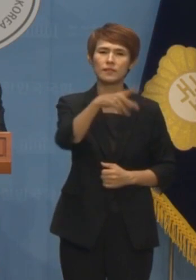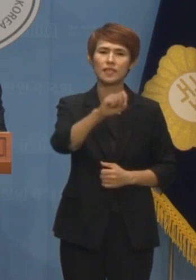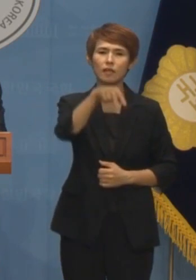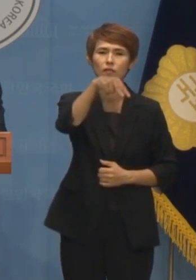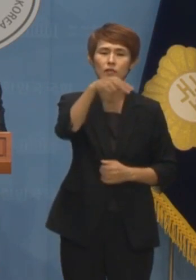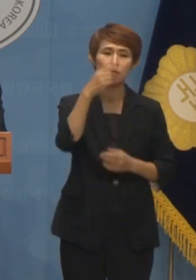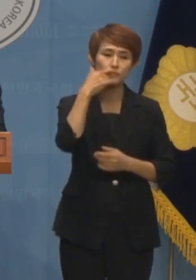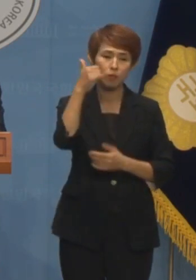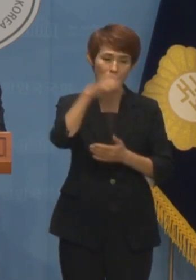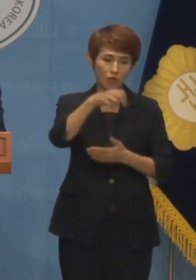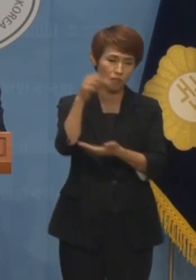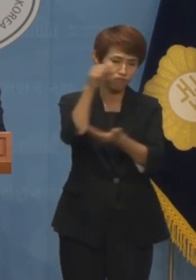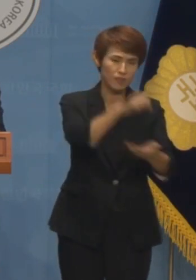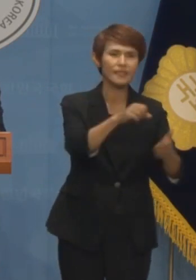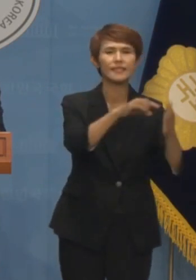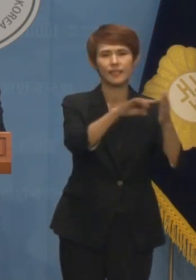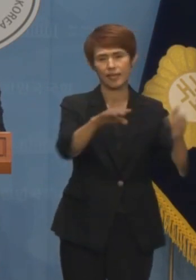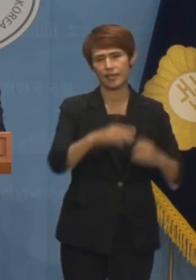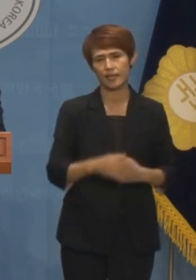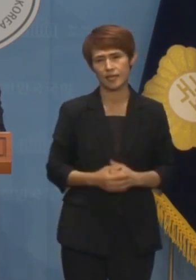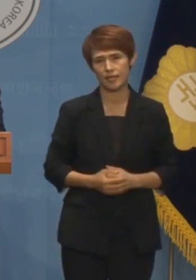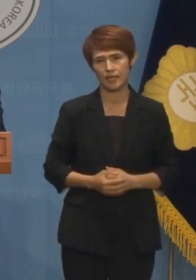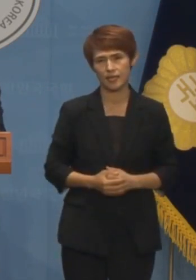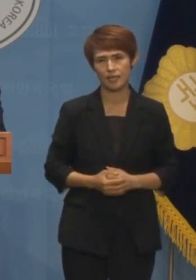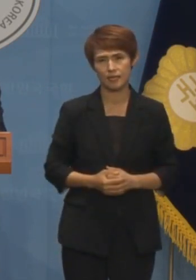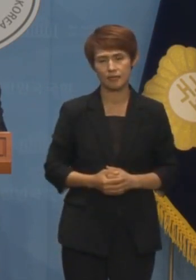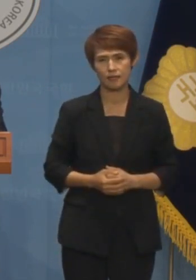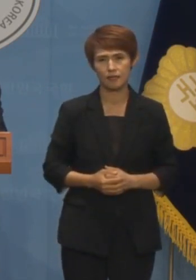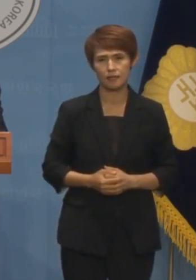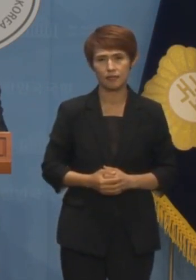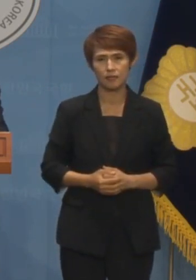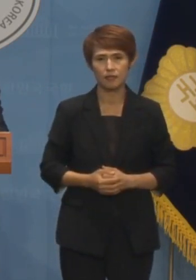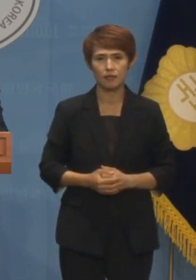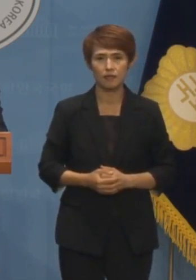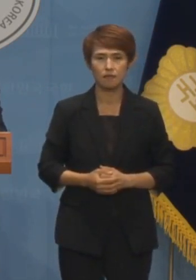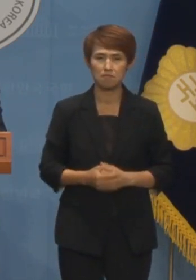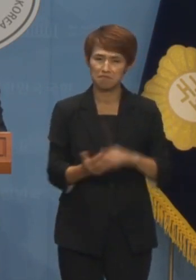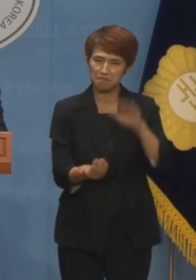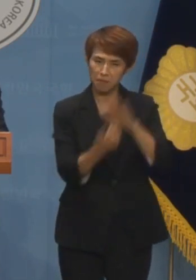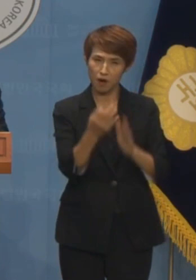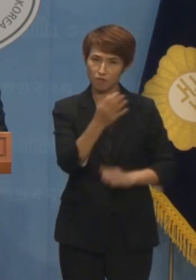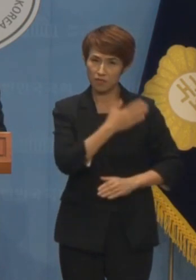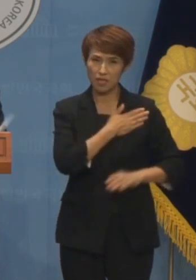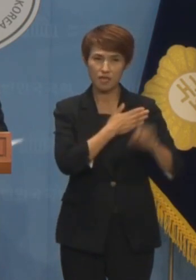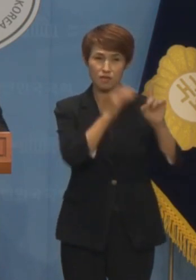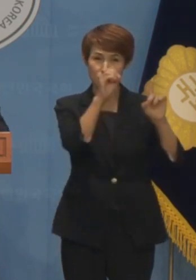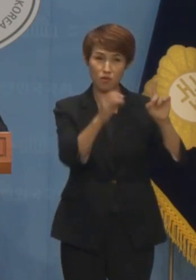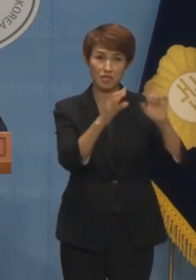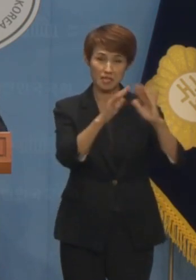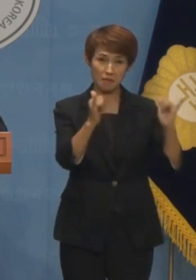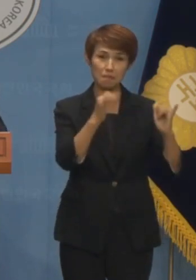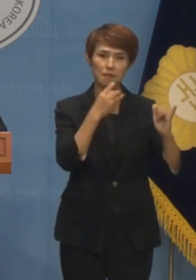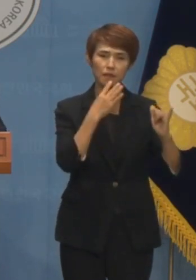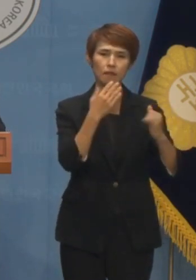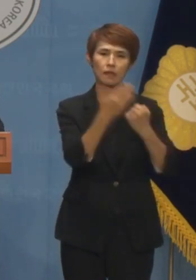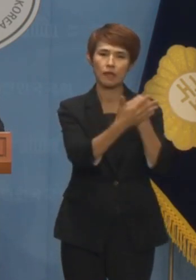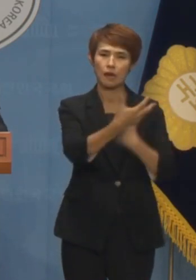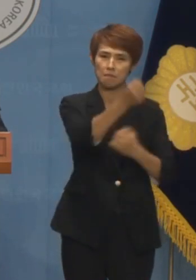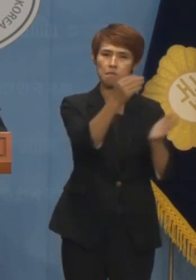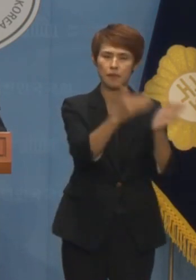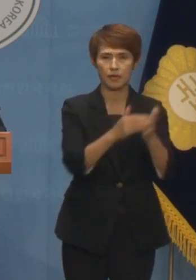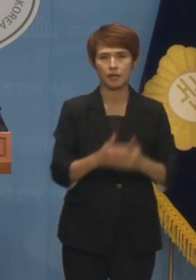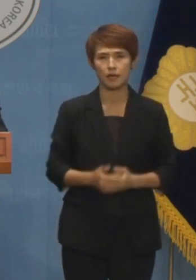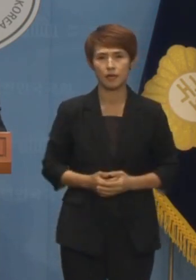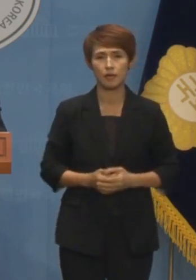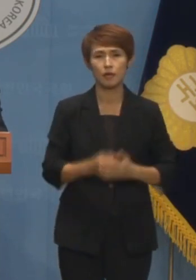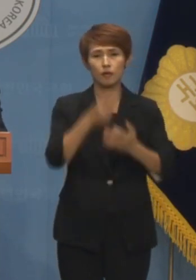최고 세율을 인하한 것은 아무리 좋게 포장해서 설명하더라도 상위 1% 슈퍼리치들에 대한 혜택에 불과합니다.